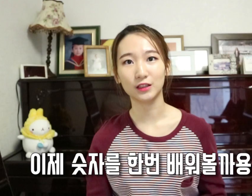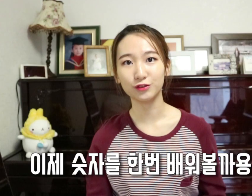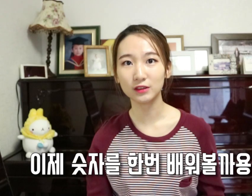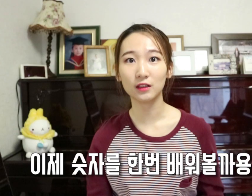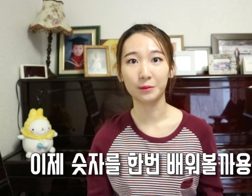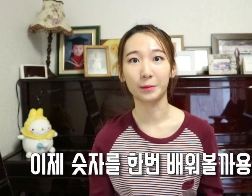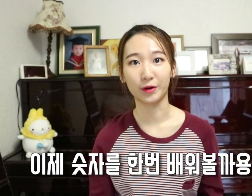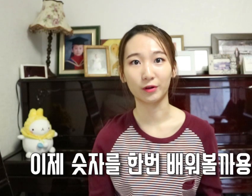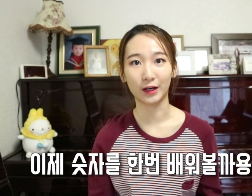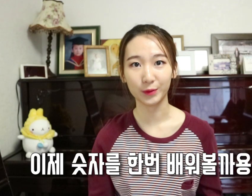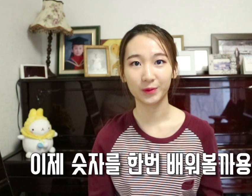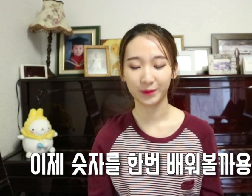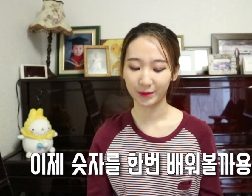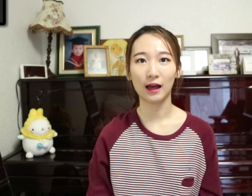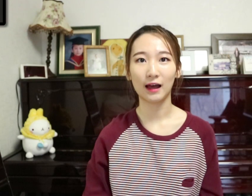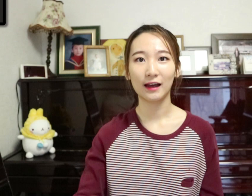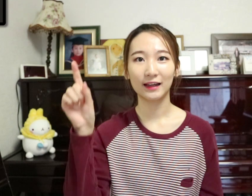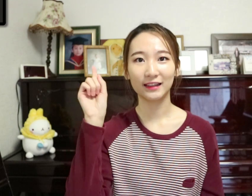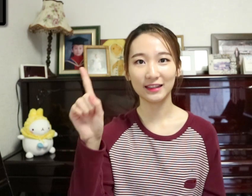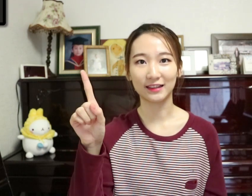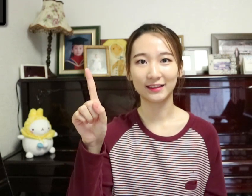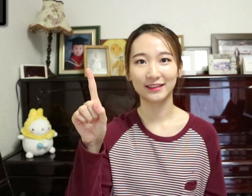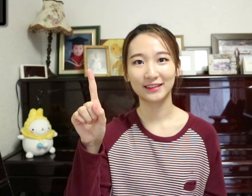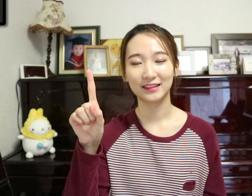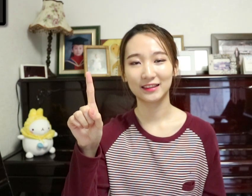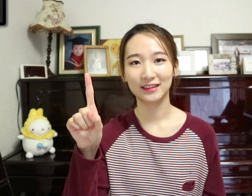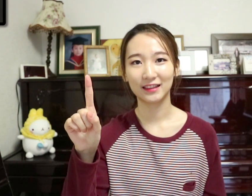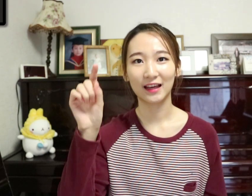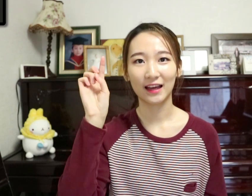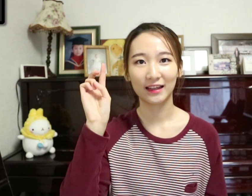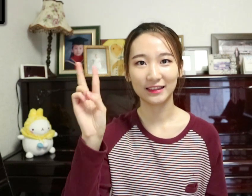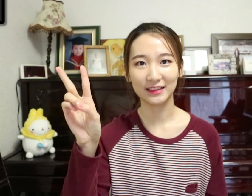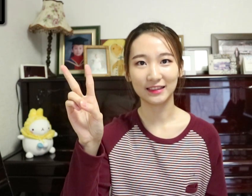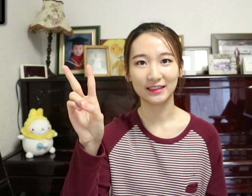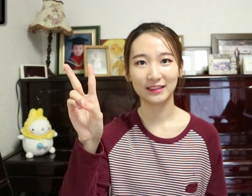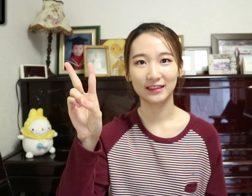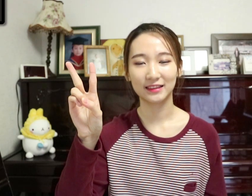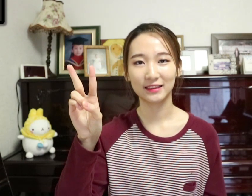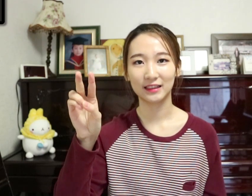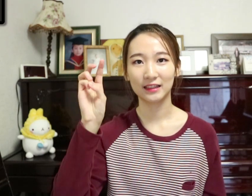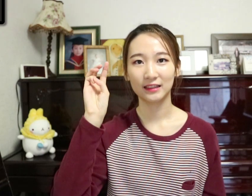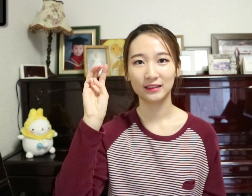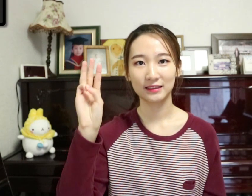이제 숫자를 한번 배워볼까요? 1, 2,